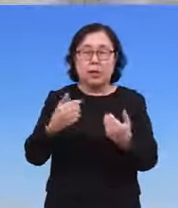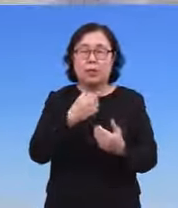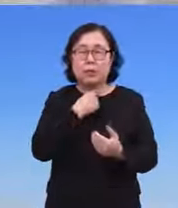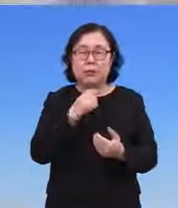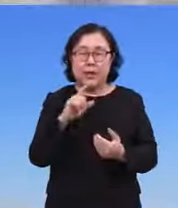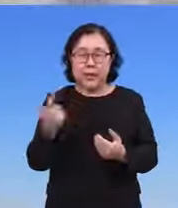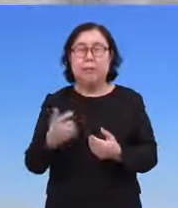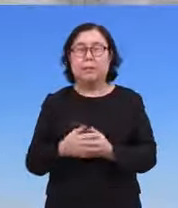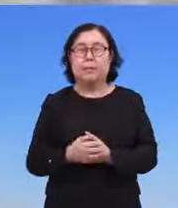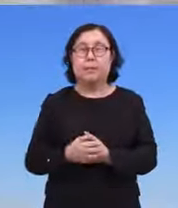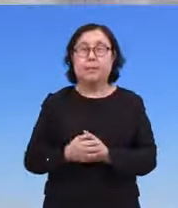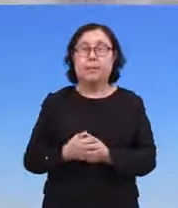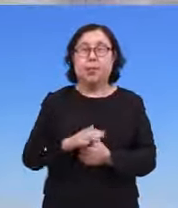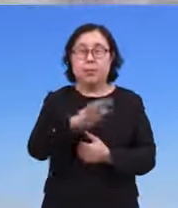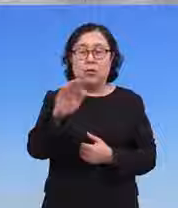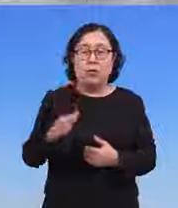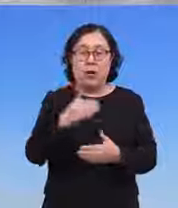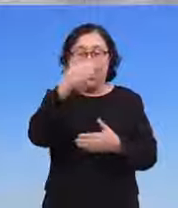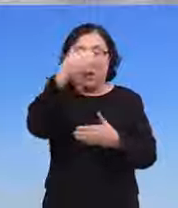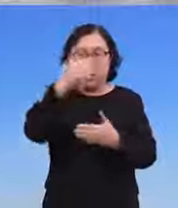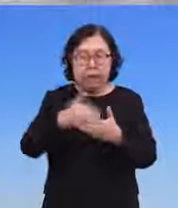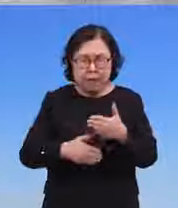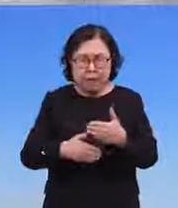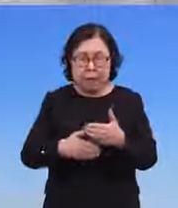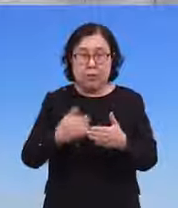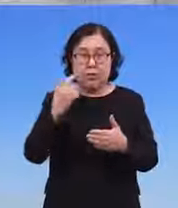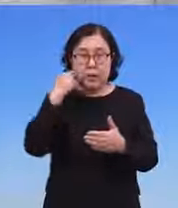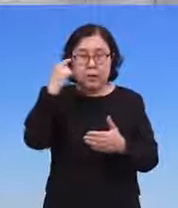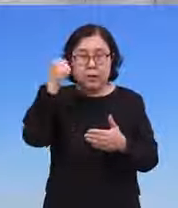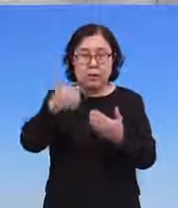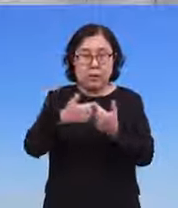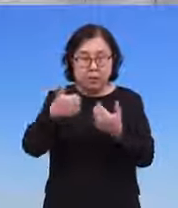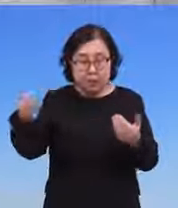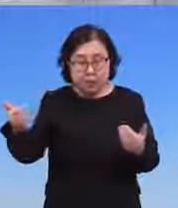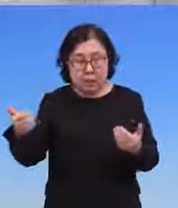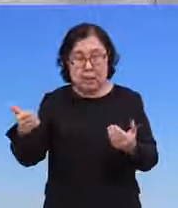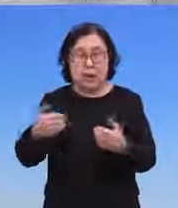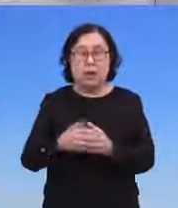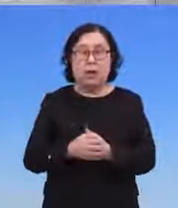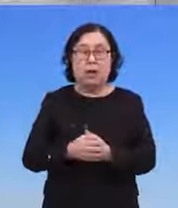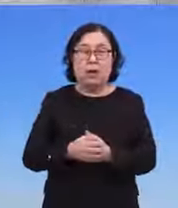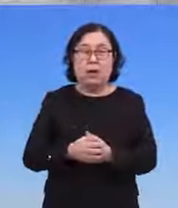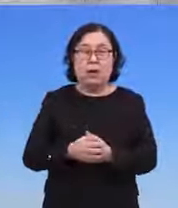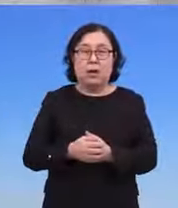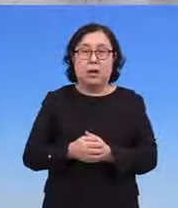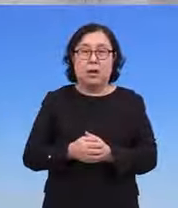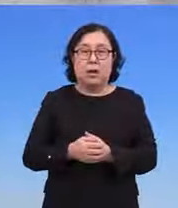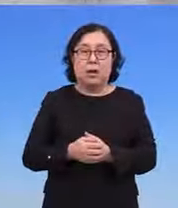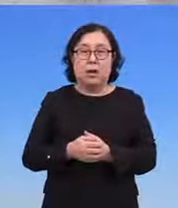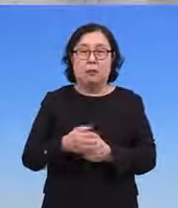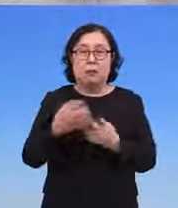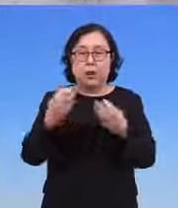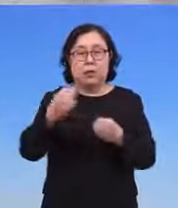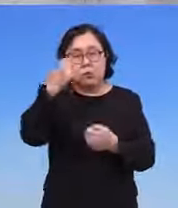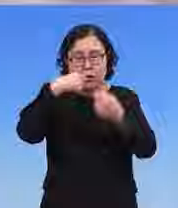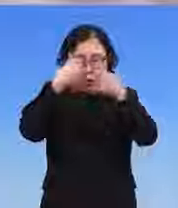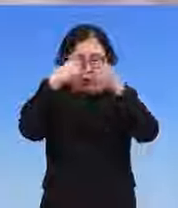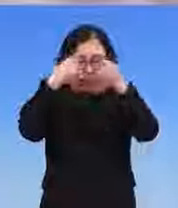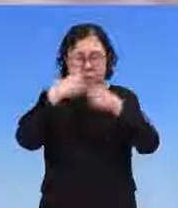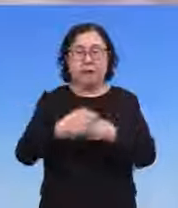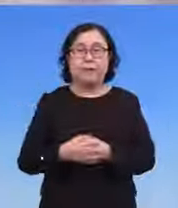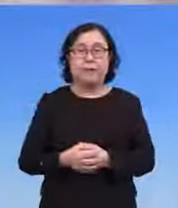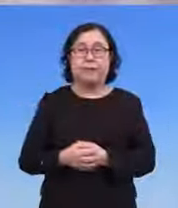안 떠나고 싶은데 우리가 남으면 목사님이 떠난다고 하니까 이러지도 못하고 저러지도 못하고